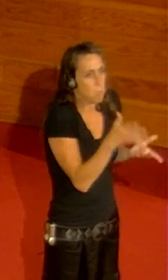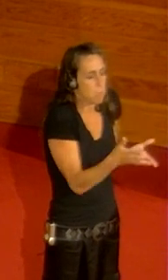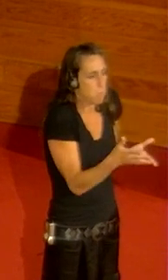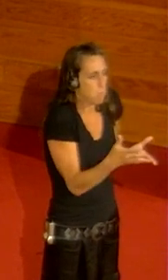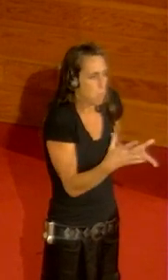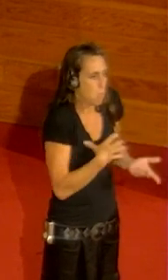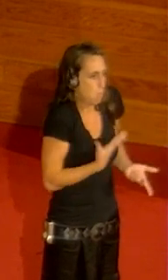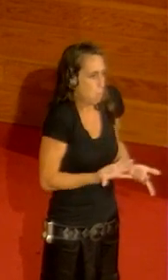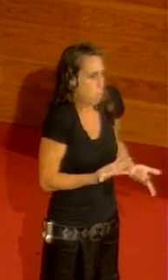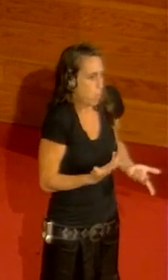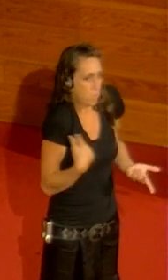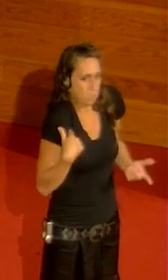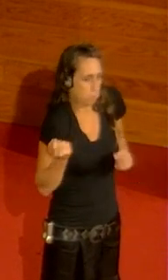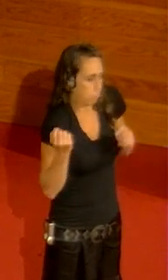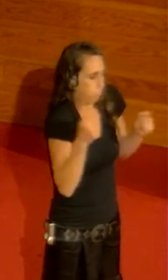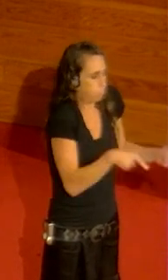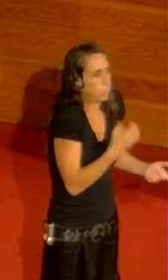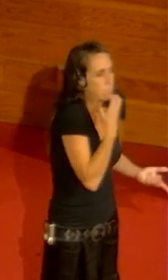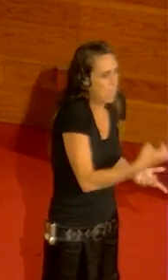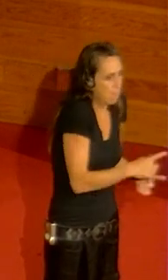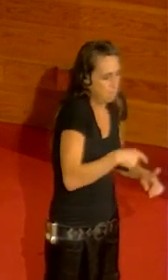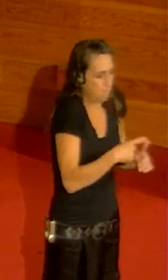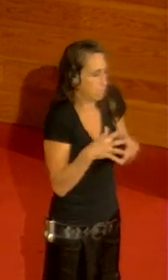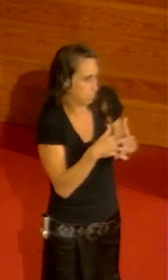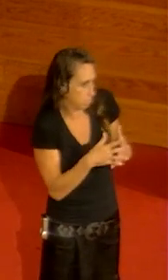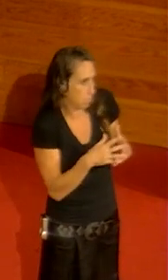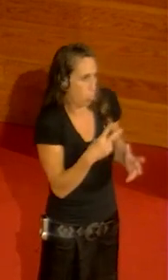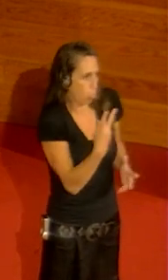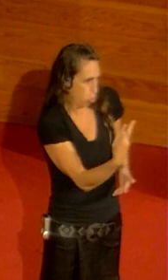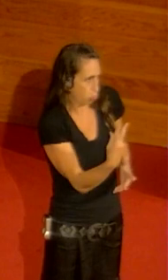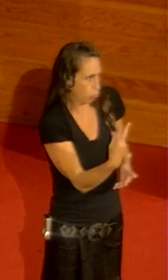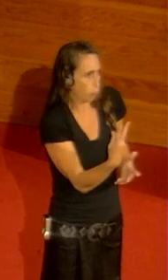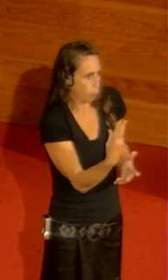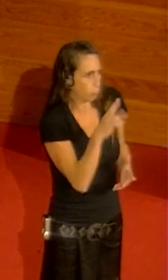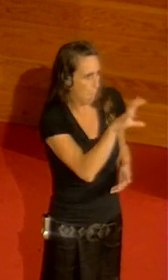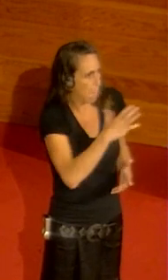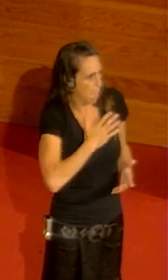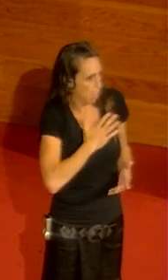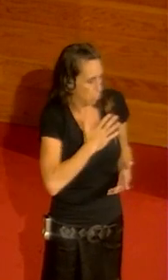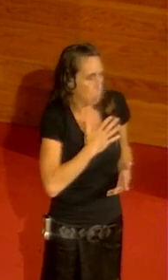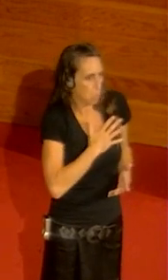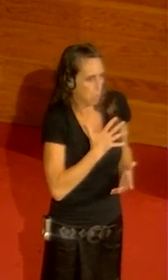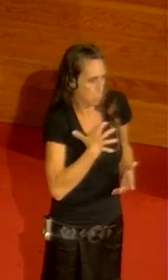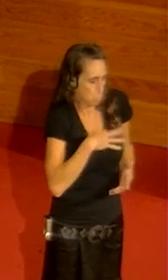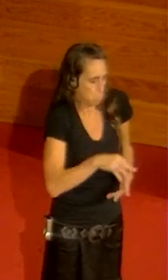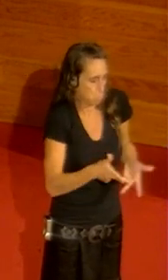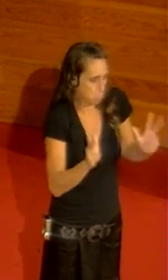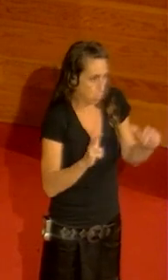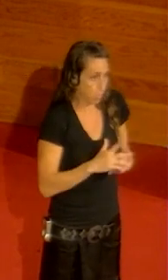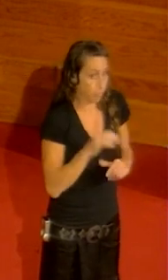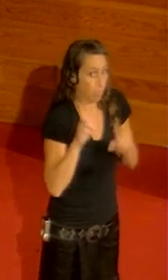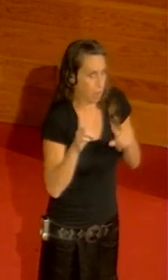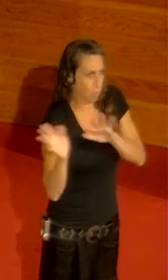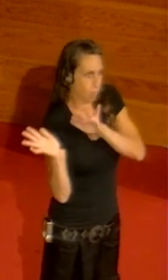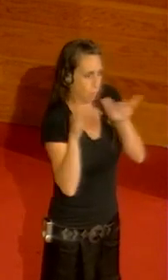mantienes tu doble pasaporte Tú puedes ser Israel y estadounidense israelí español Israel y argentino Israel y mexicano Están volviendo a sus países de